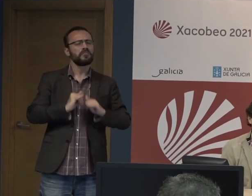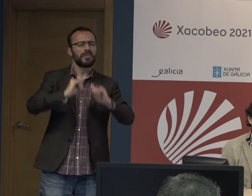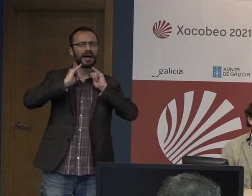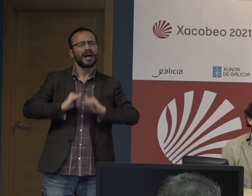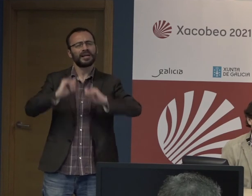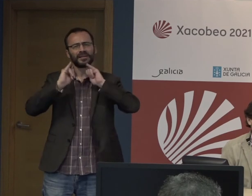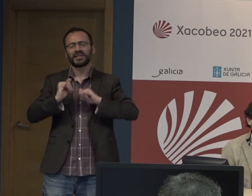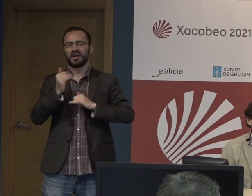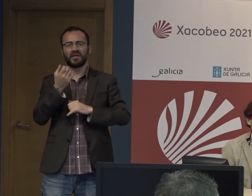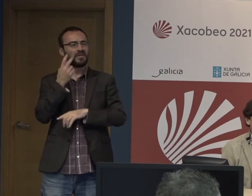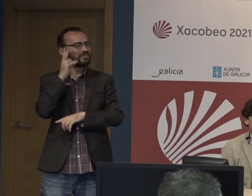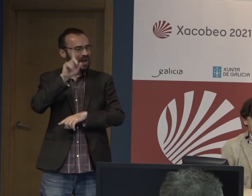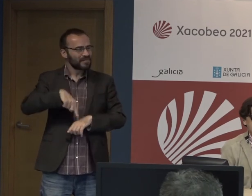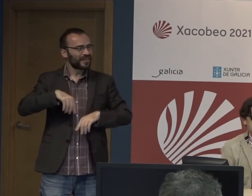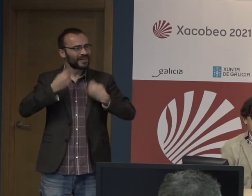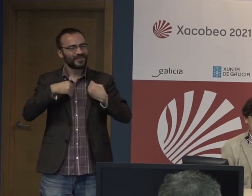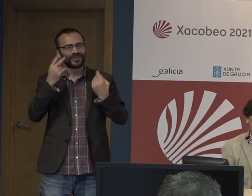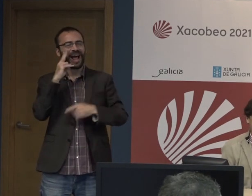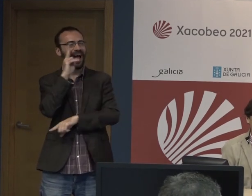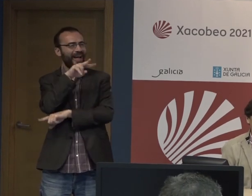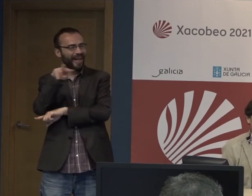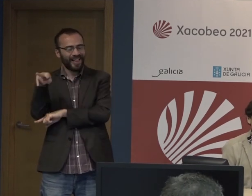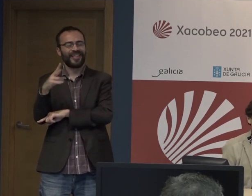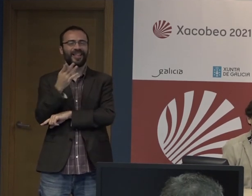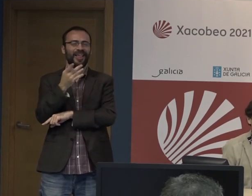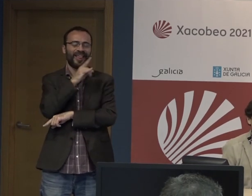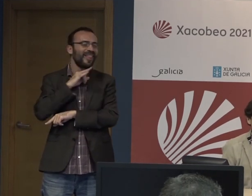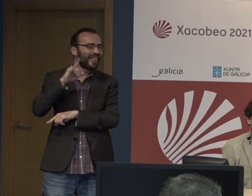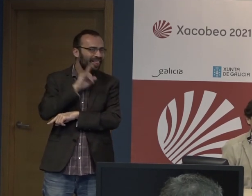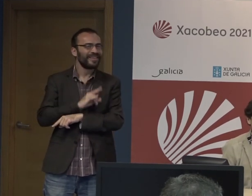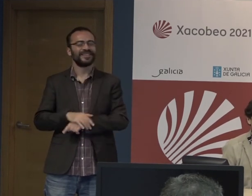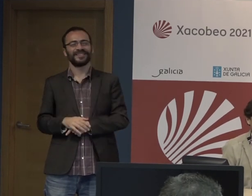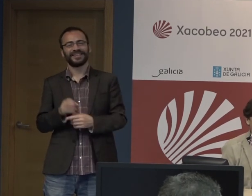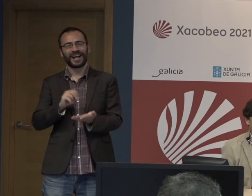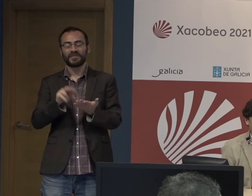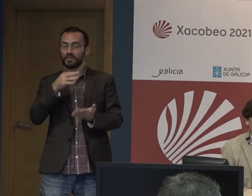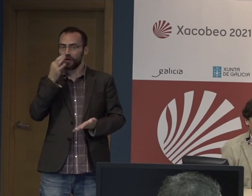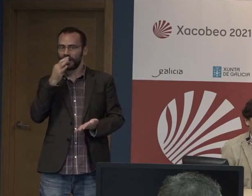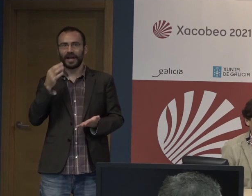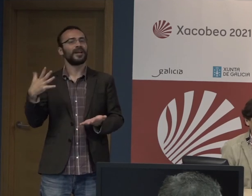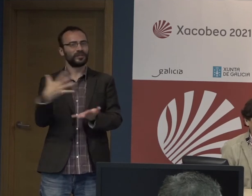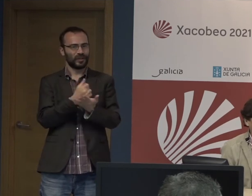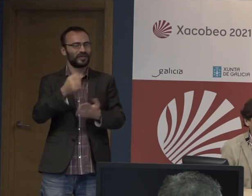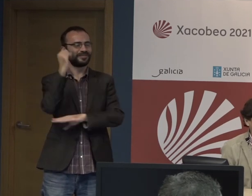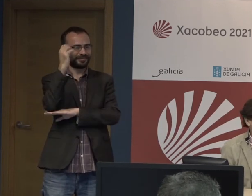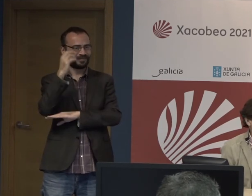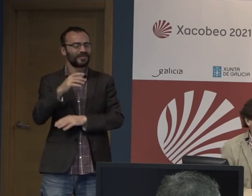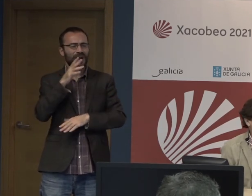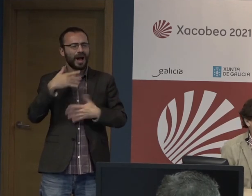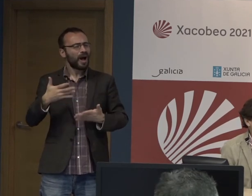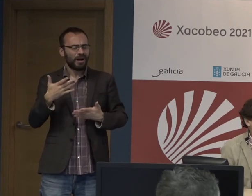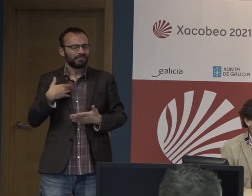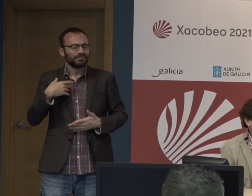a la gente de ver y de disfrutar el camino. Así que ahora llegarán y por la tarde sí estaremos todos en la telegalería, pero de momento estamos muy